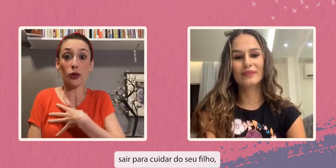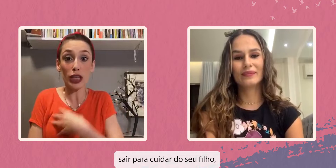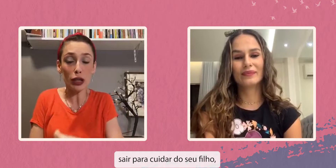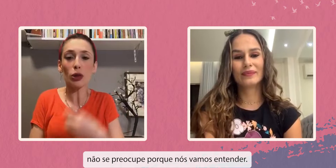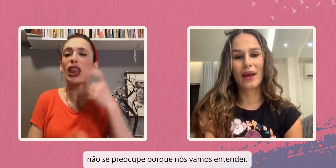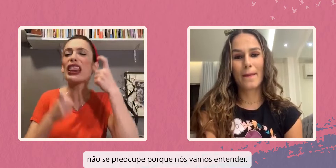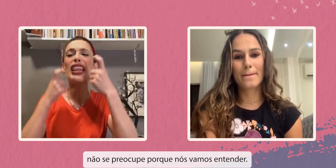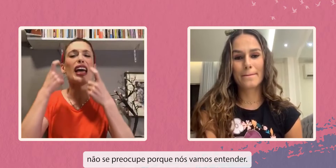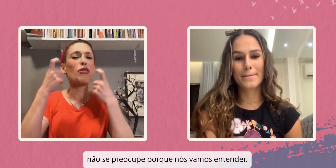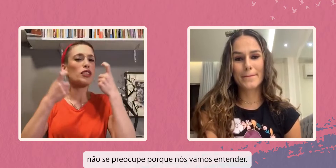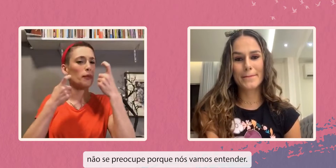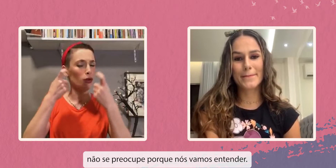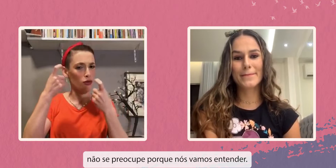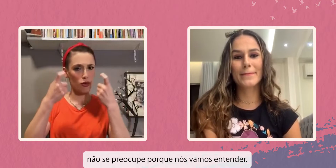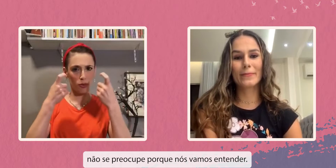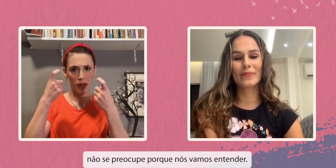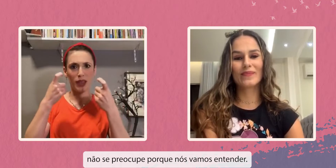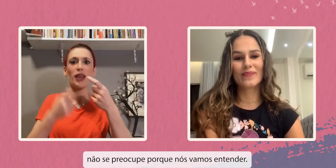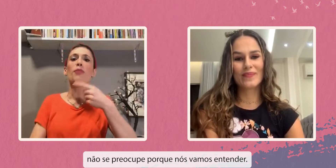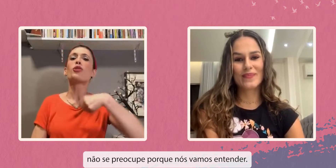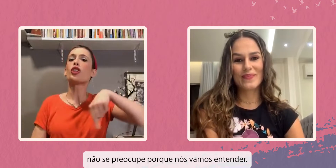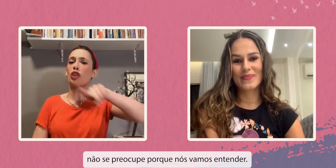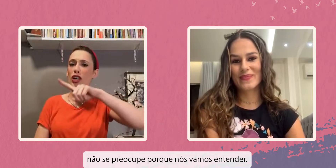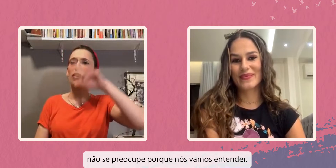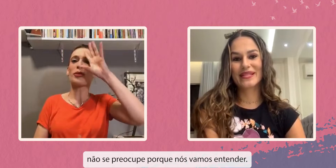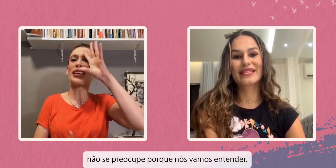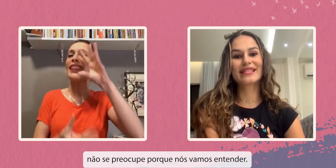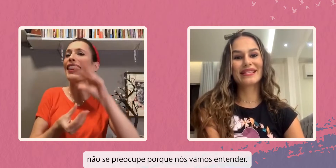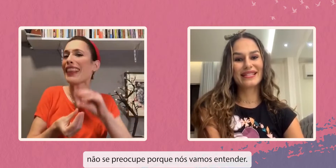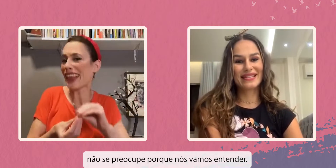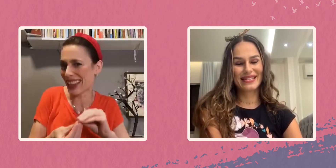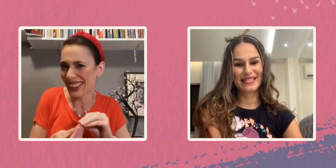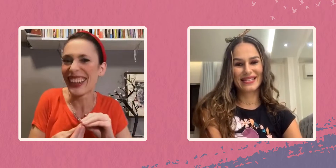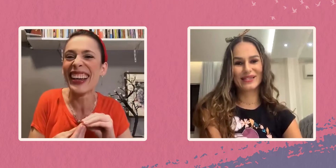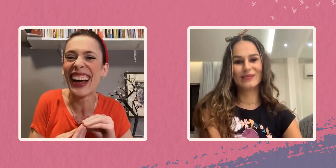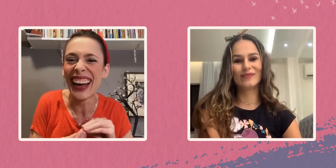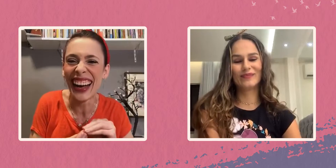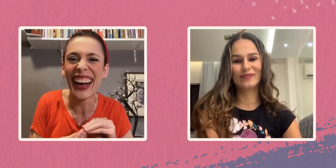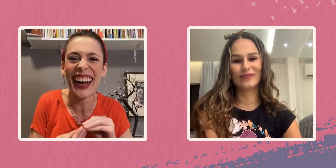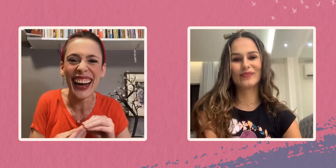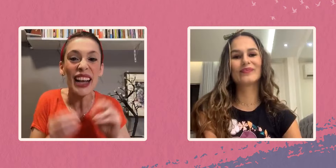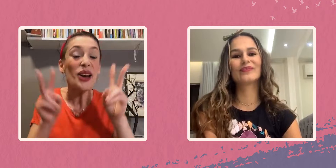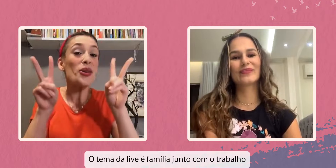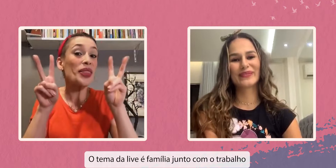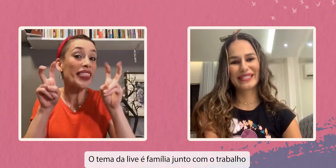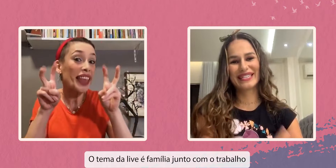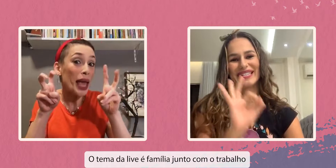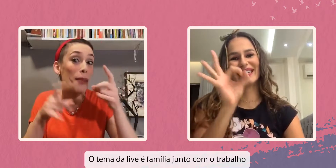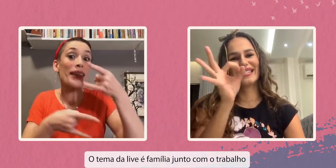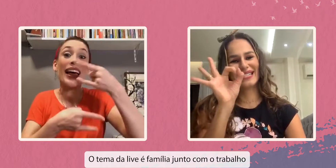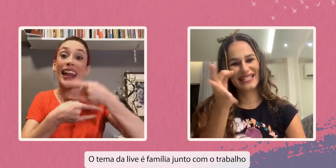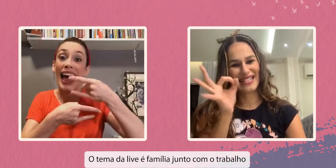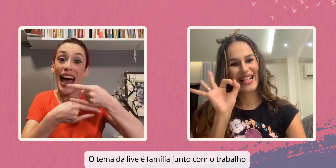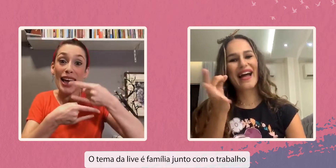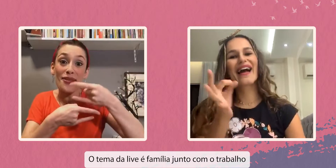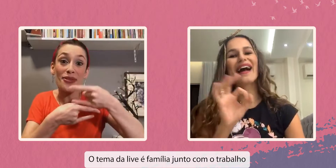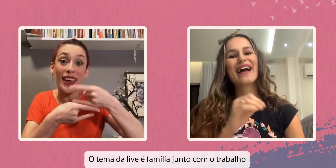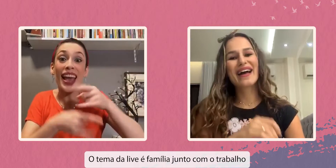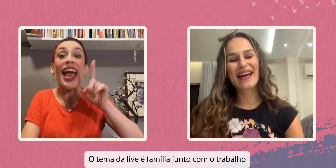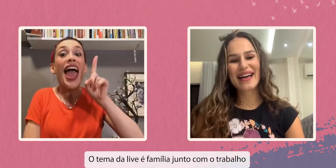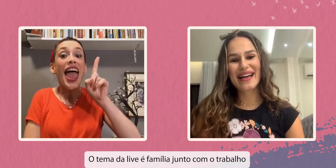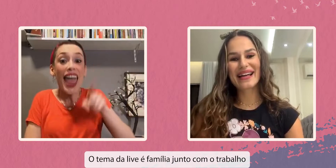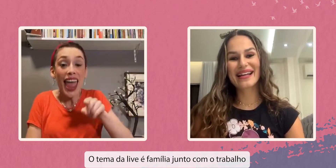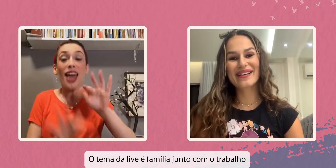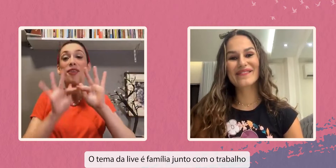seu filho, não se preocupe, porque nós vamos entender. O tema da